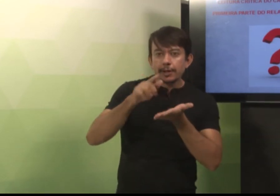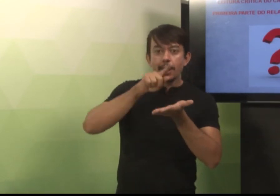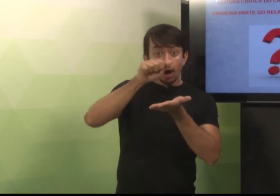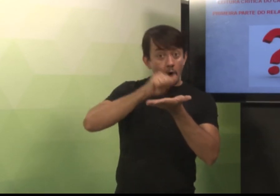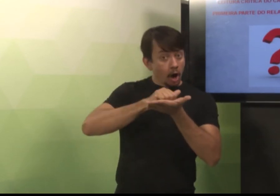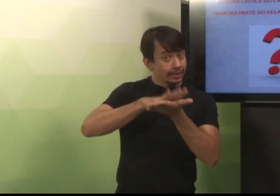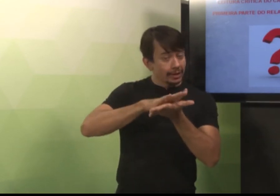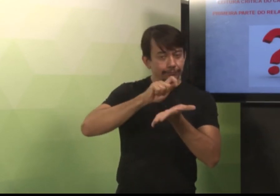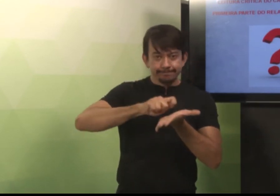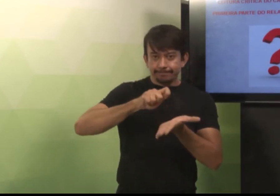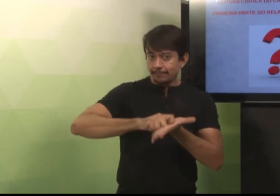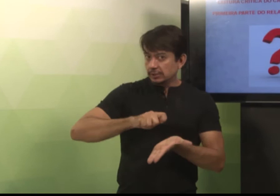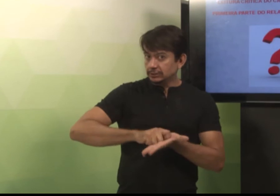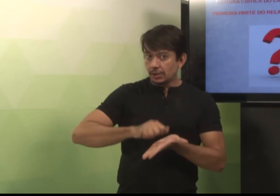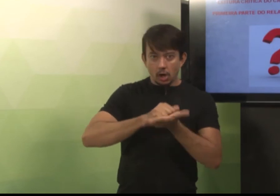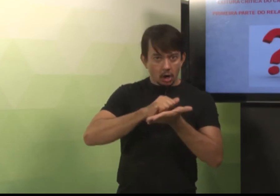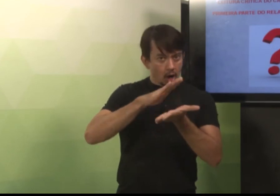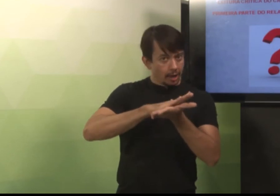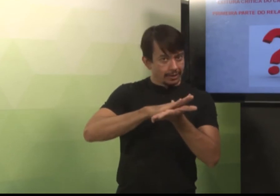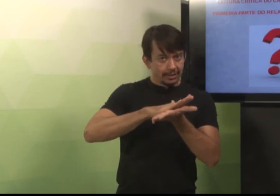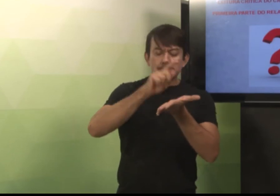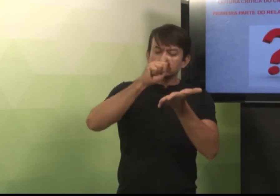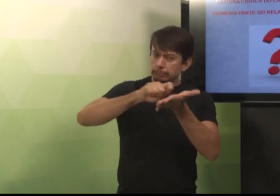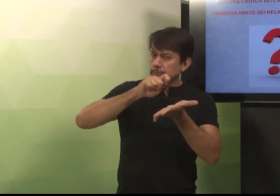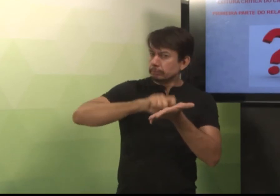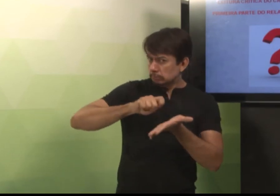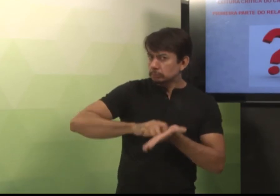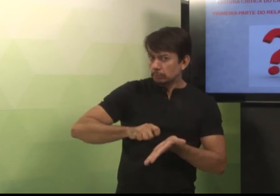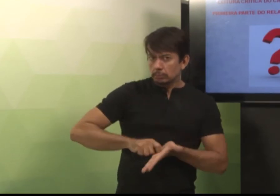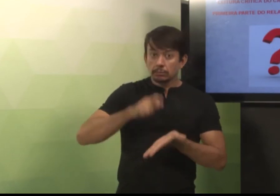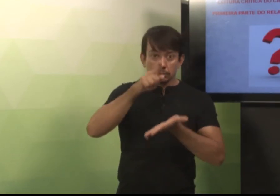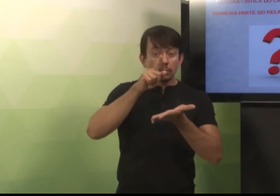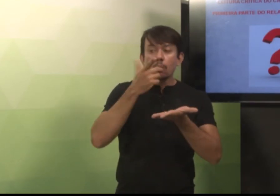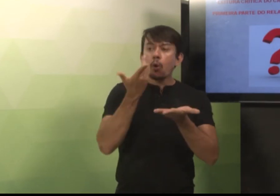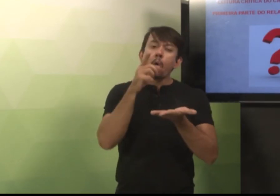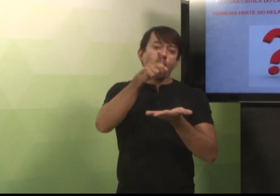ficar tranquilo. Então, você começará a escrever, fazer anotações.